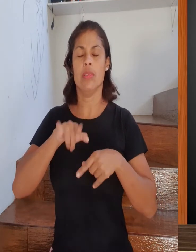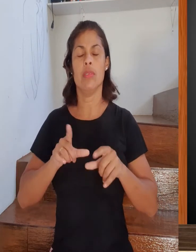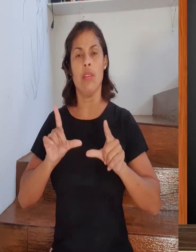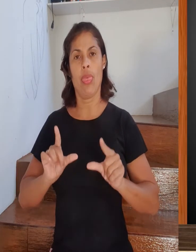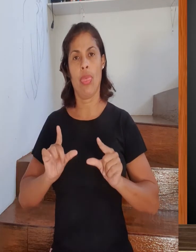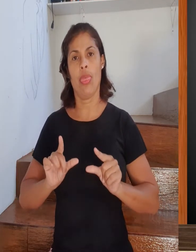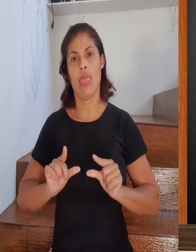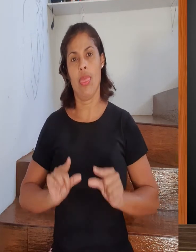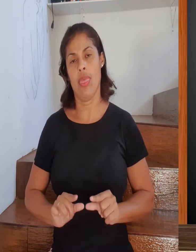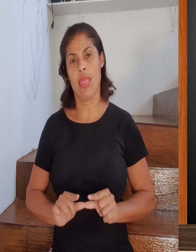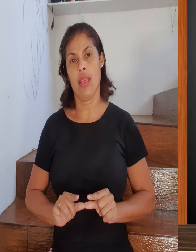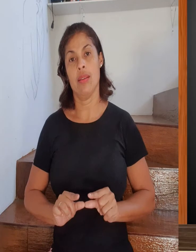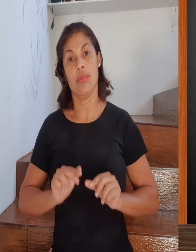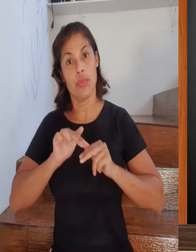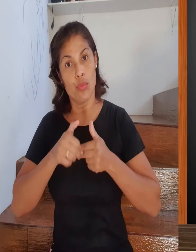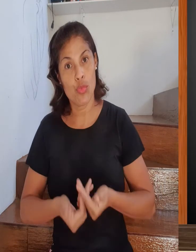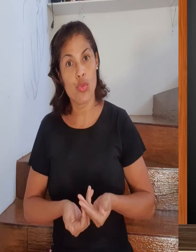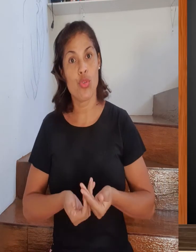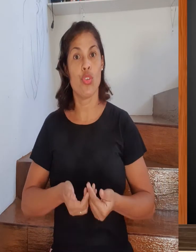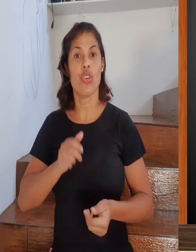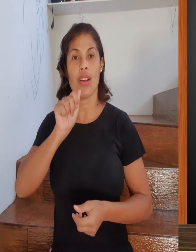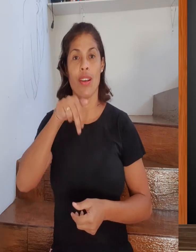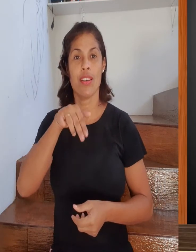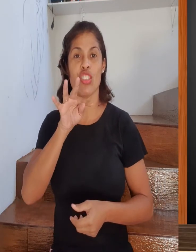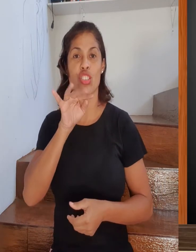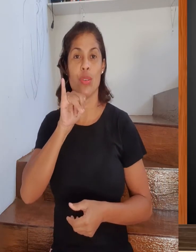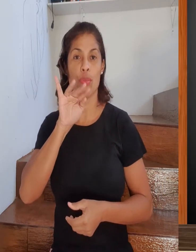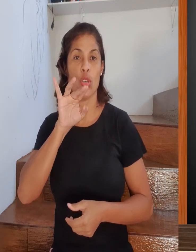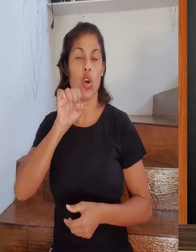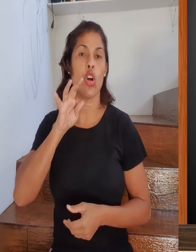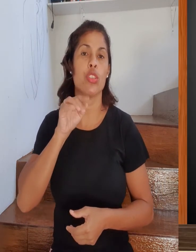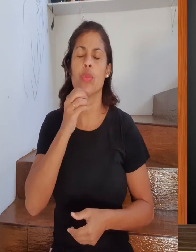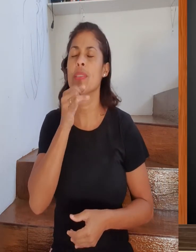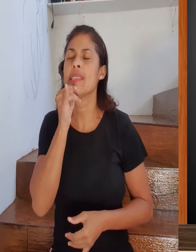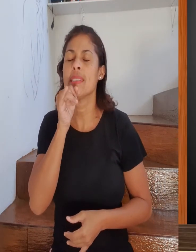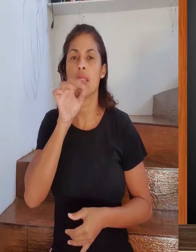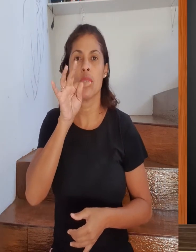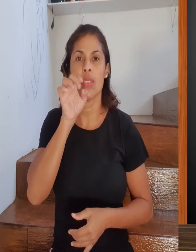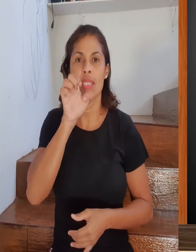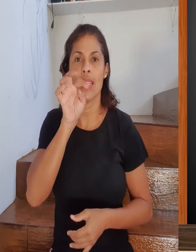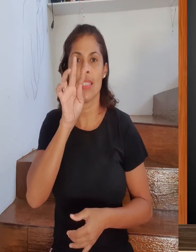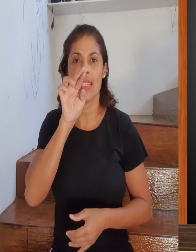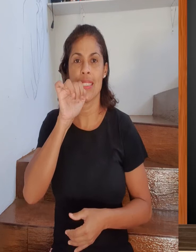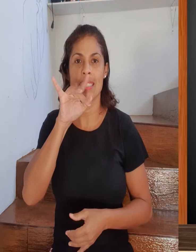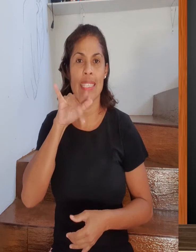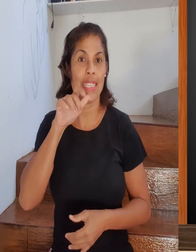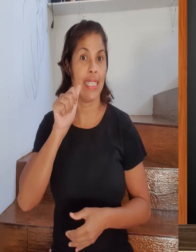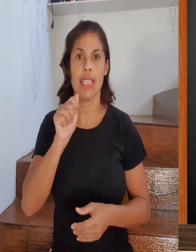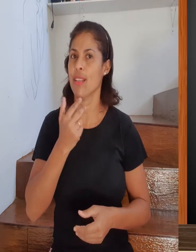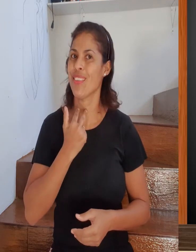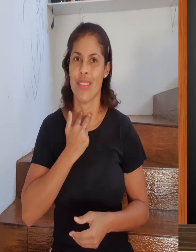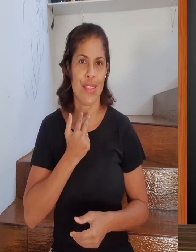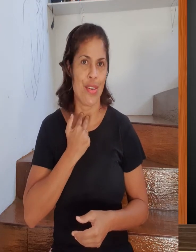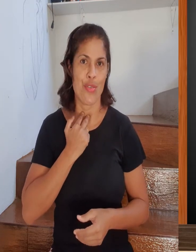a sua absorção. Esse é o motivo pelo qual os antibióticos da classe das tetraciclinas não devem